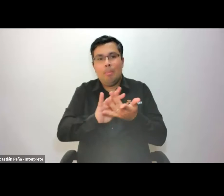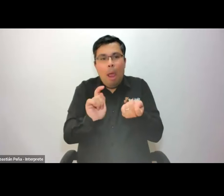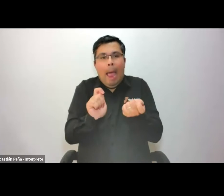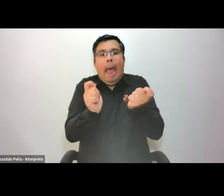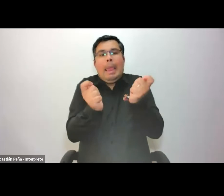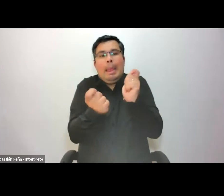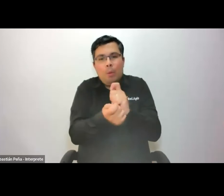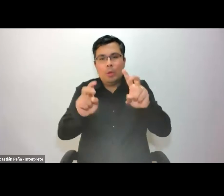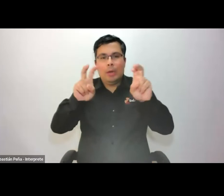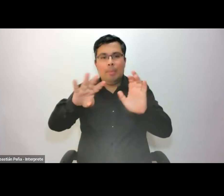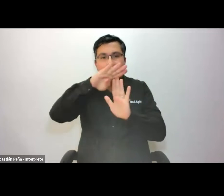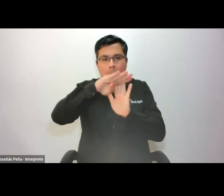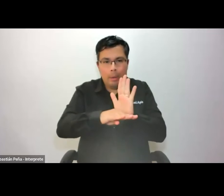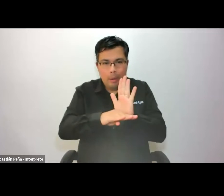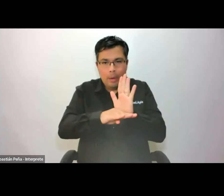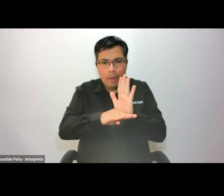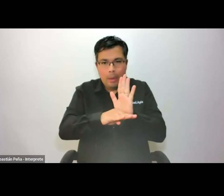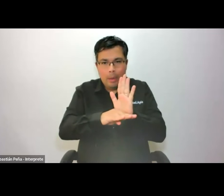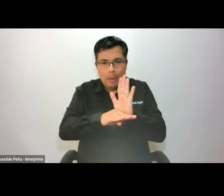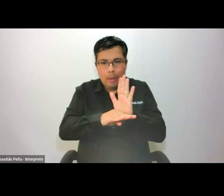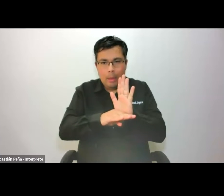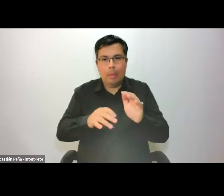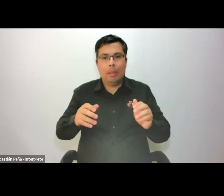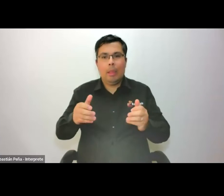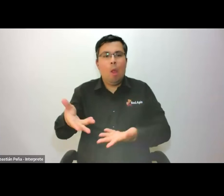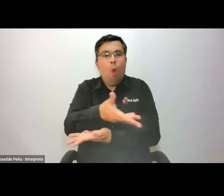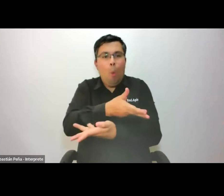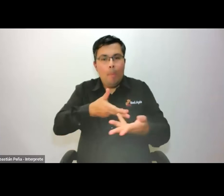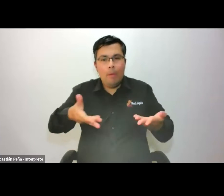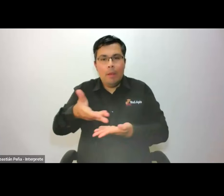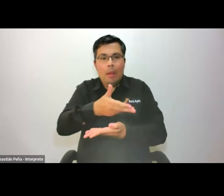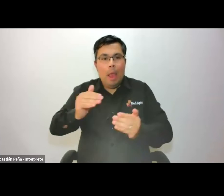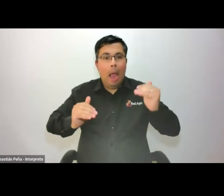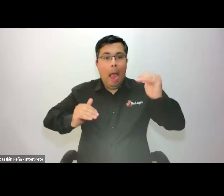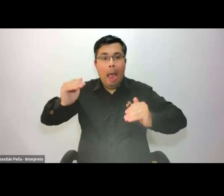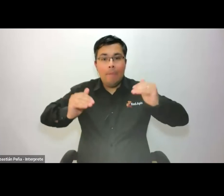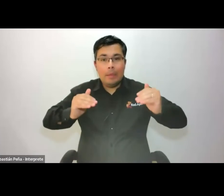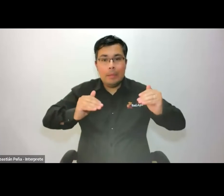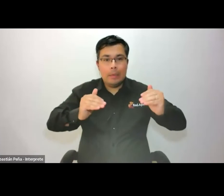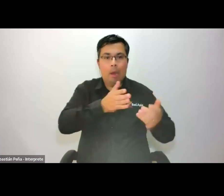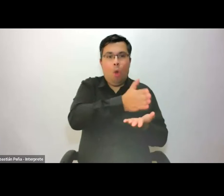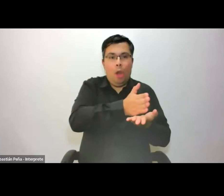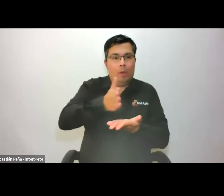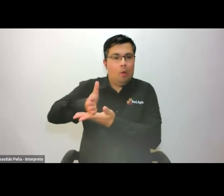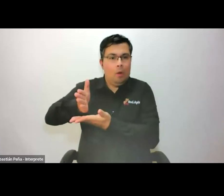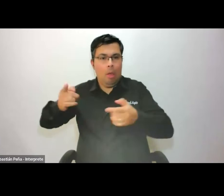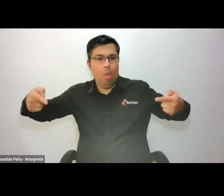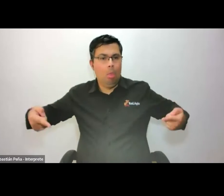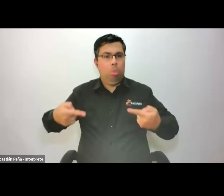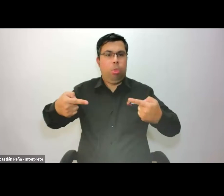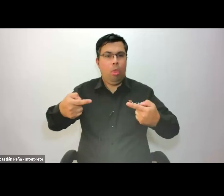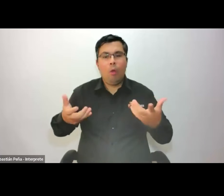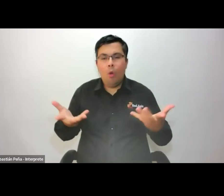muchas veces se generan roces dentro de las comunidades educativas respecto a cómo se implementa esa norma y a la percepción